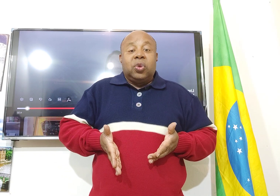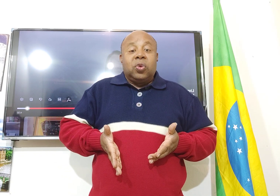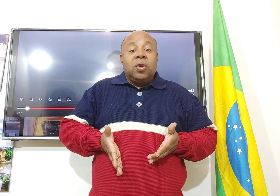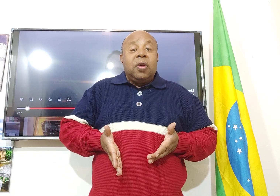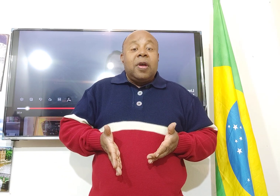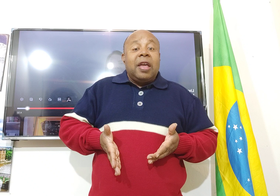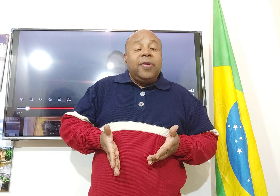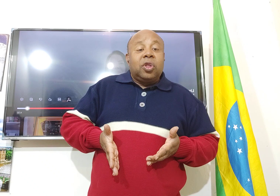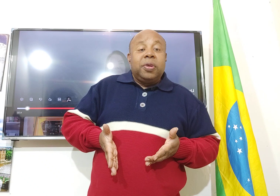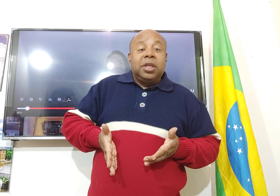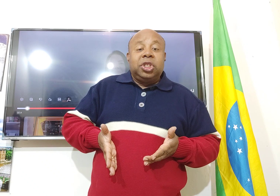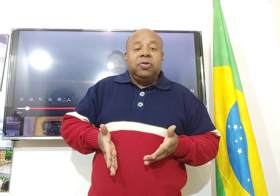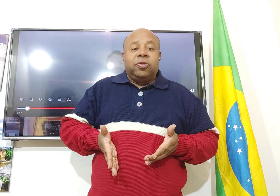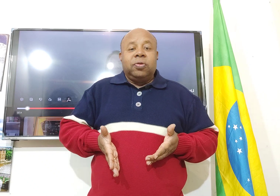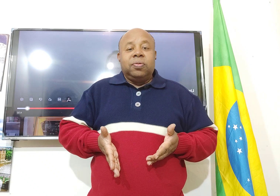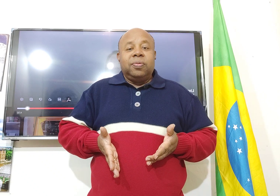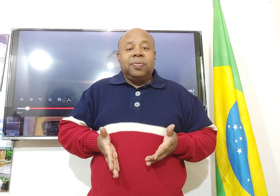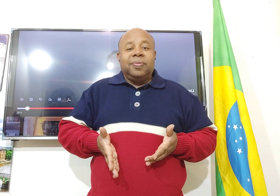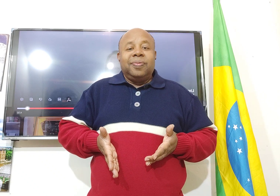nascimento. Aí vira substantivo.